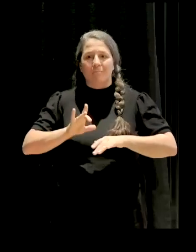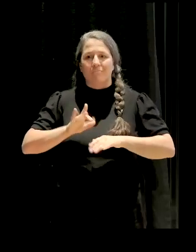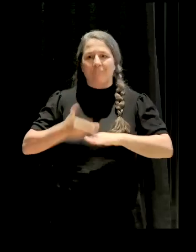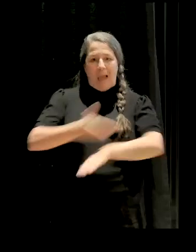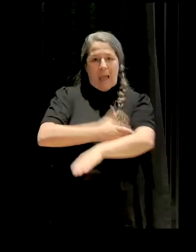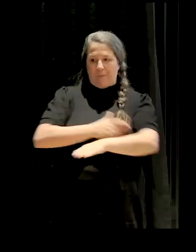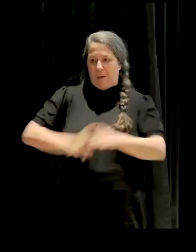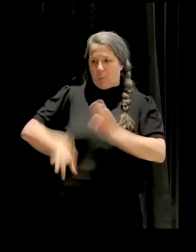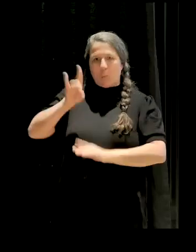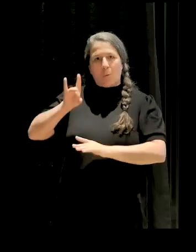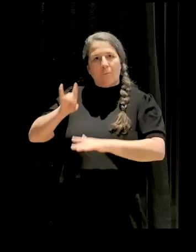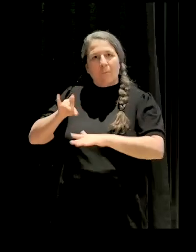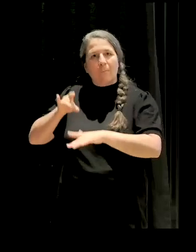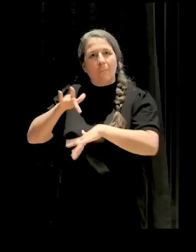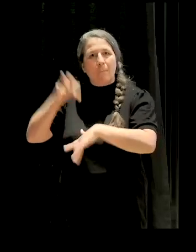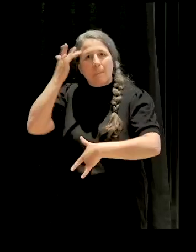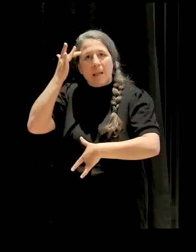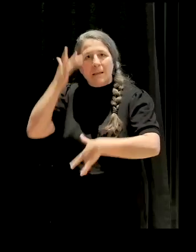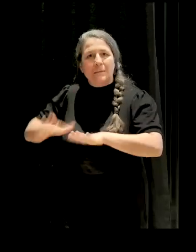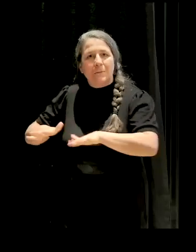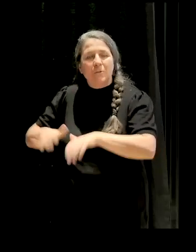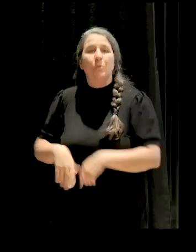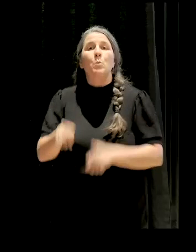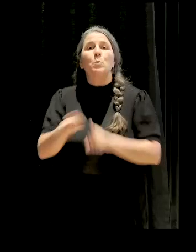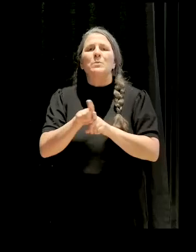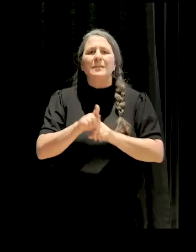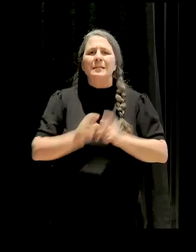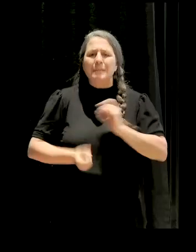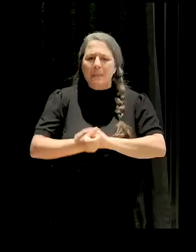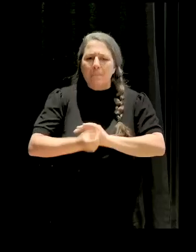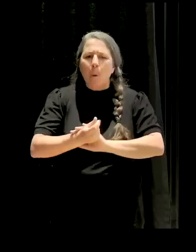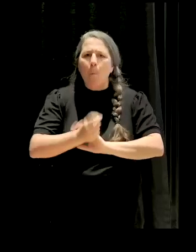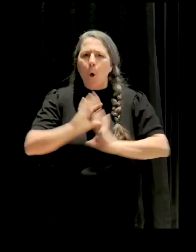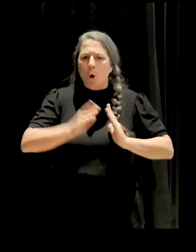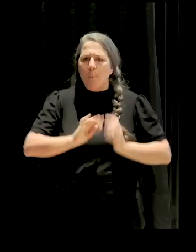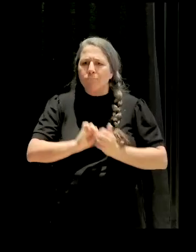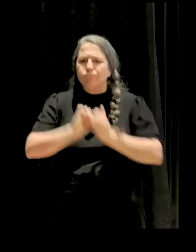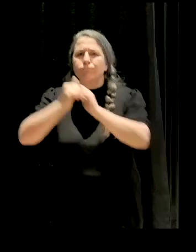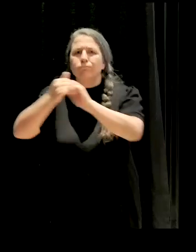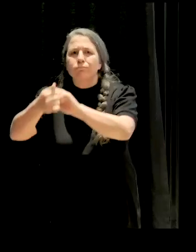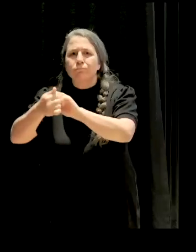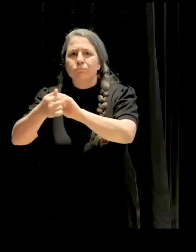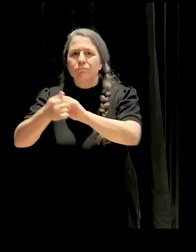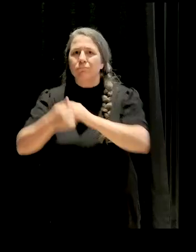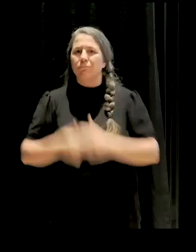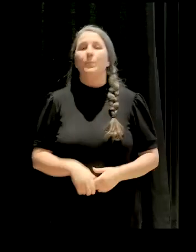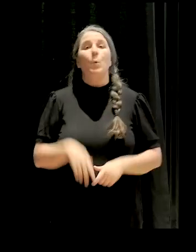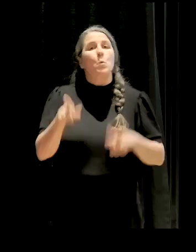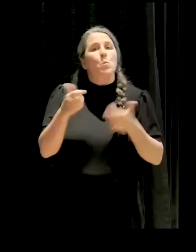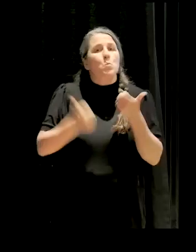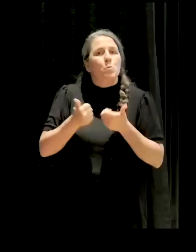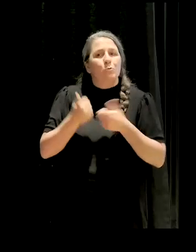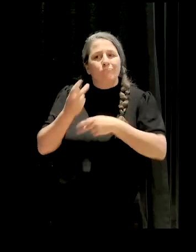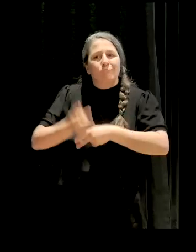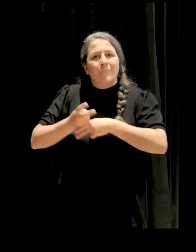précoce, mais autant pour le monitoring des symptômes, donc voir comment ils évoluent avec le temps, ou encore pour du suivi thérapeutique à